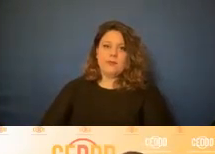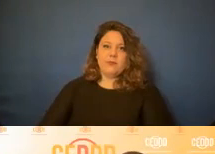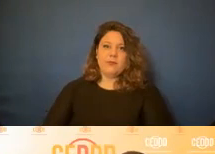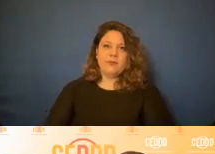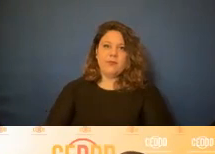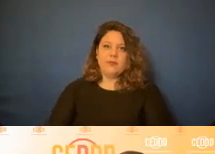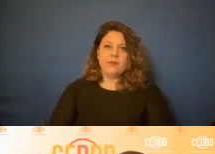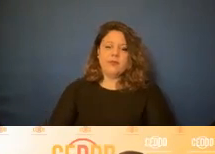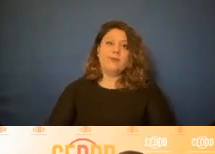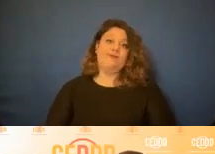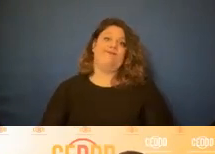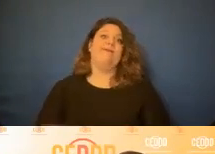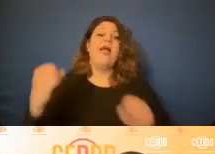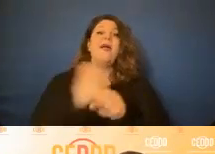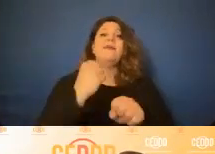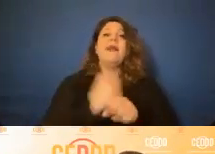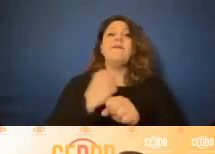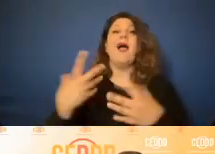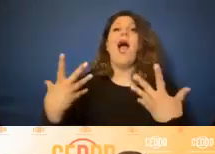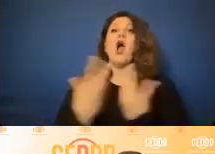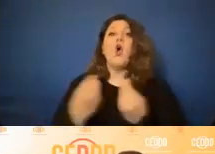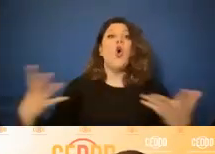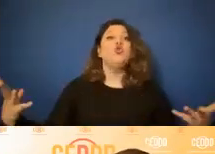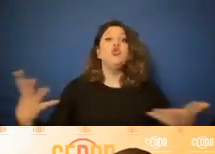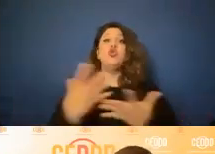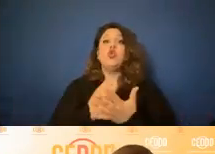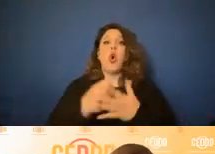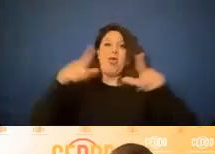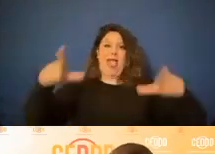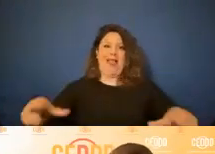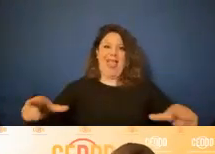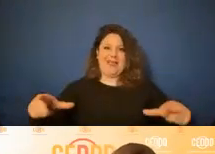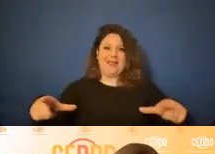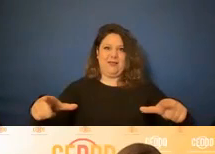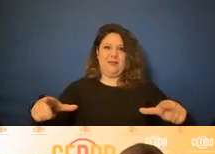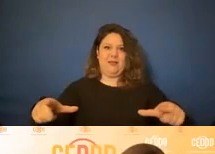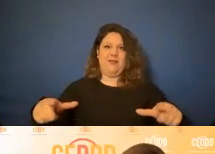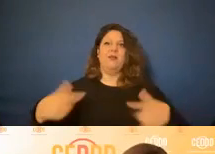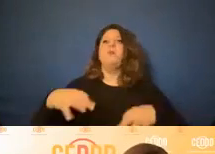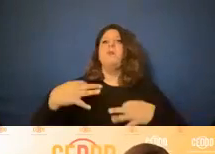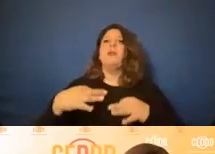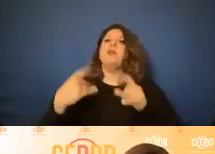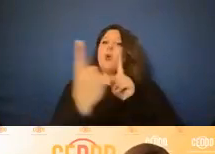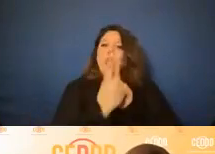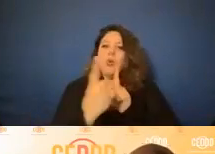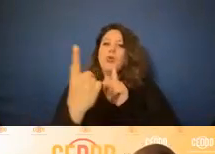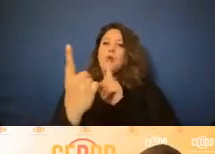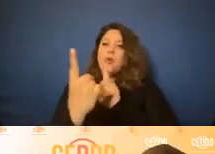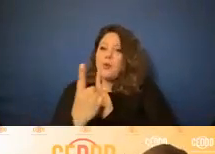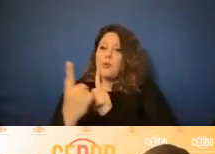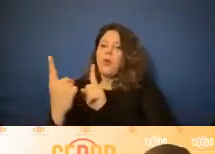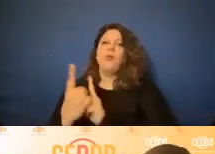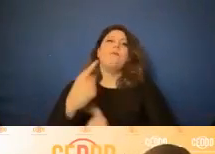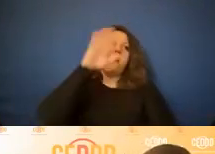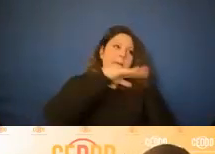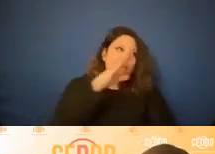con toda la clase. Es decir, estamos acostumbrados a intervenir uno a uno, ¿no? Con la víctima, con los agresores, con los padres de uno, con los padres